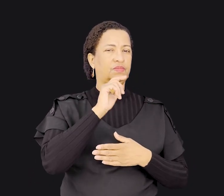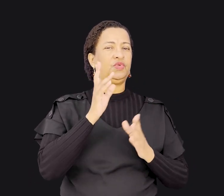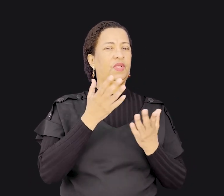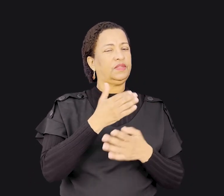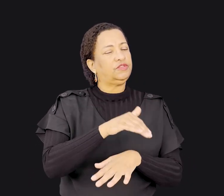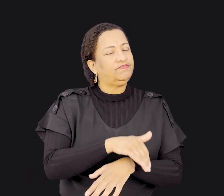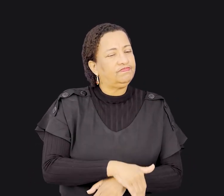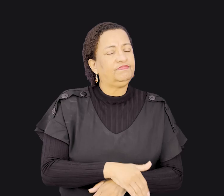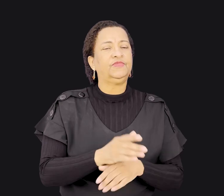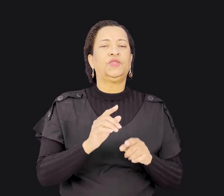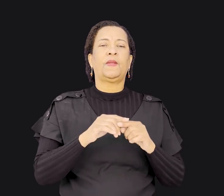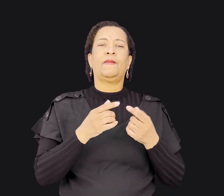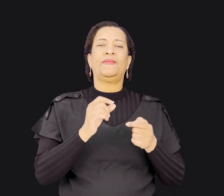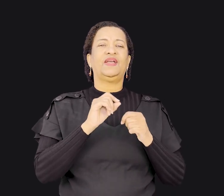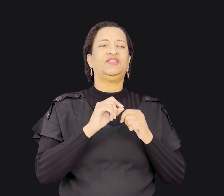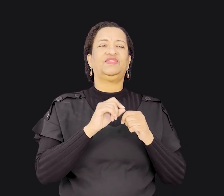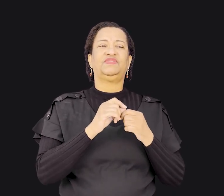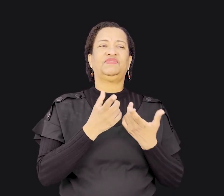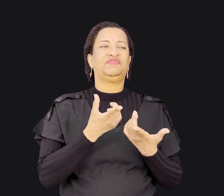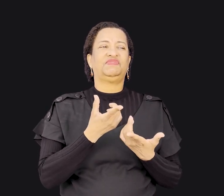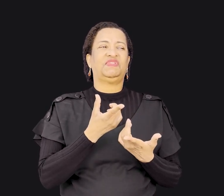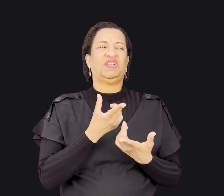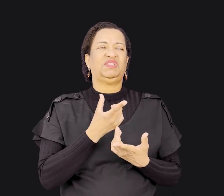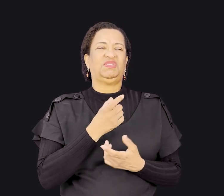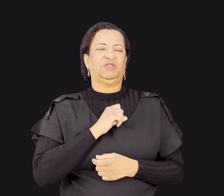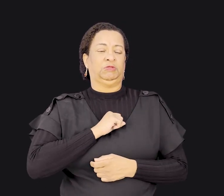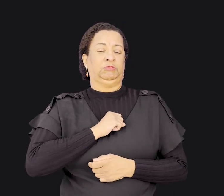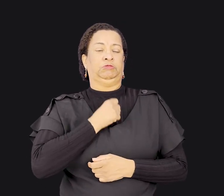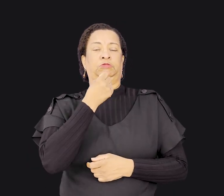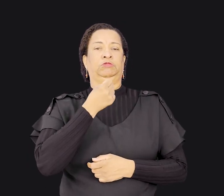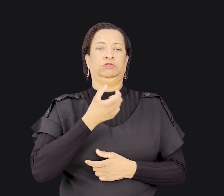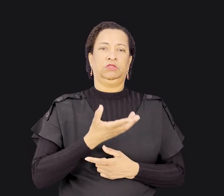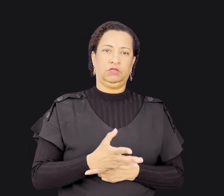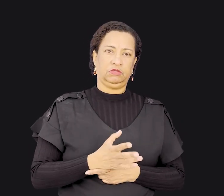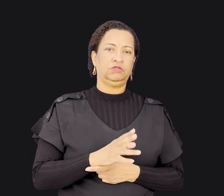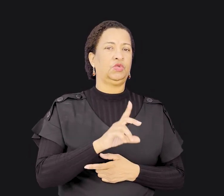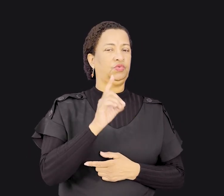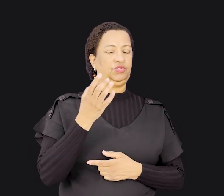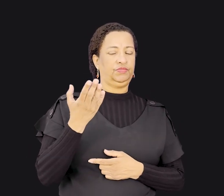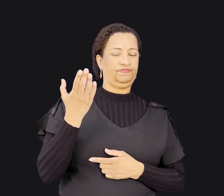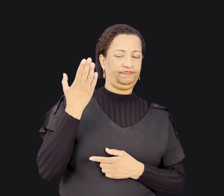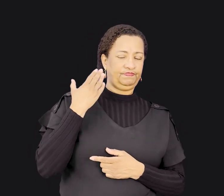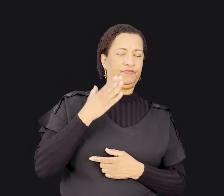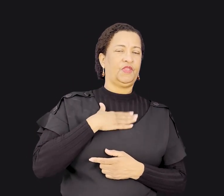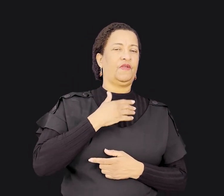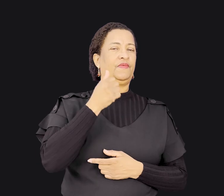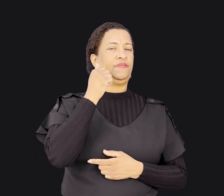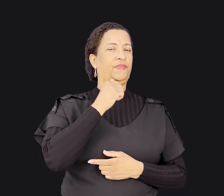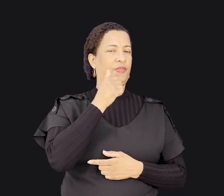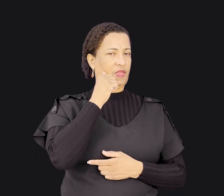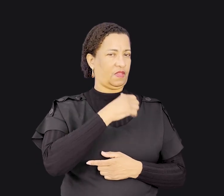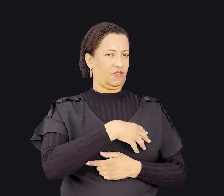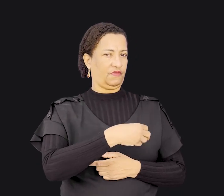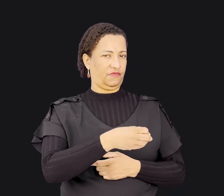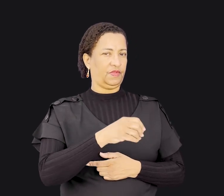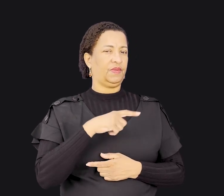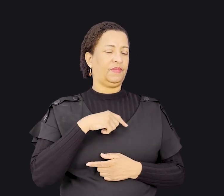mas fazerem isso com má vontade. Um dia, quando nossa filha mais velha era pequena, ela estava no carro comigo, mas estava de